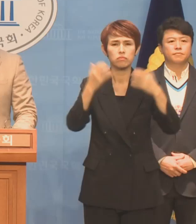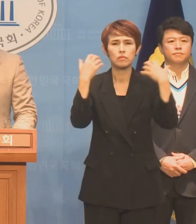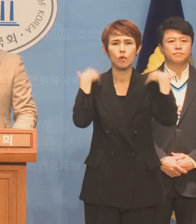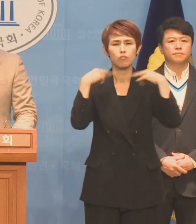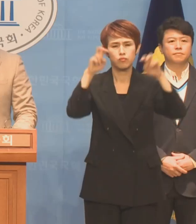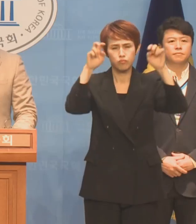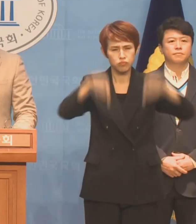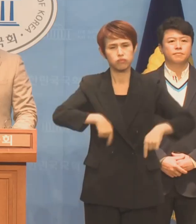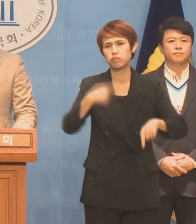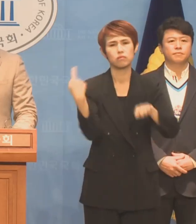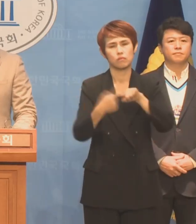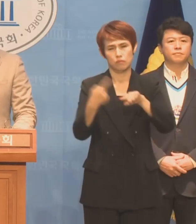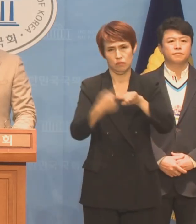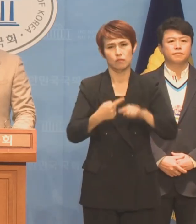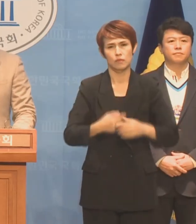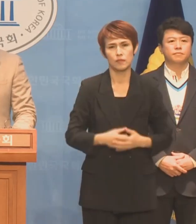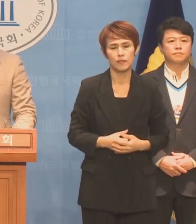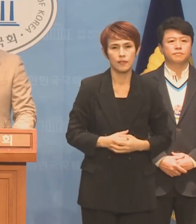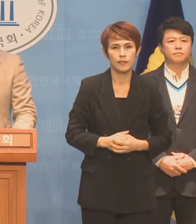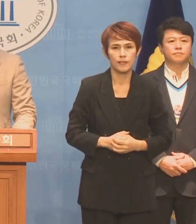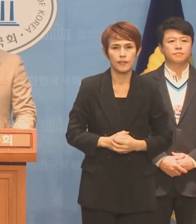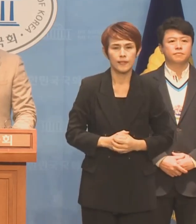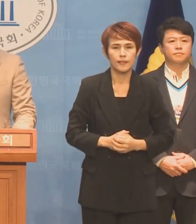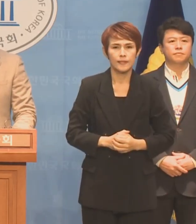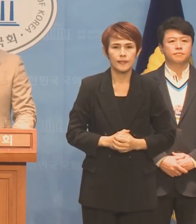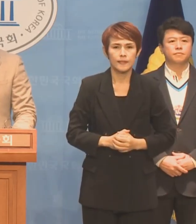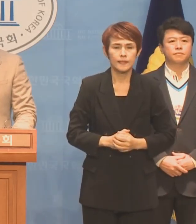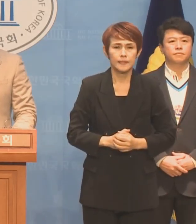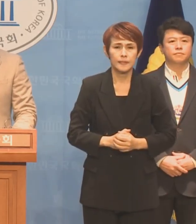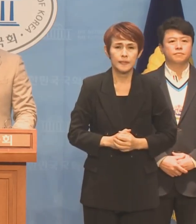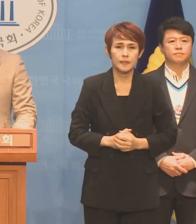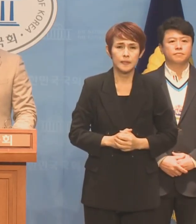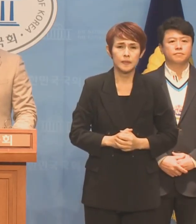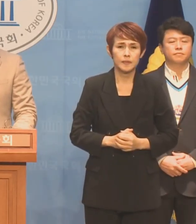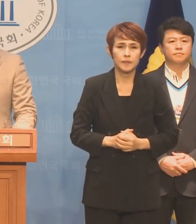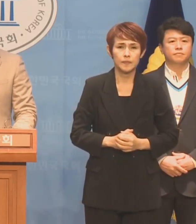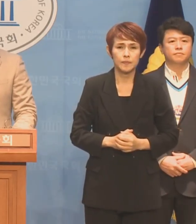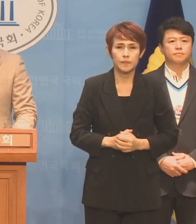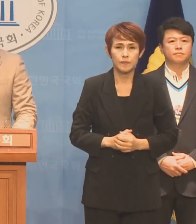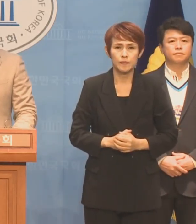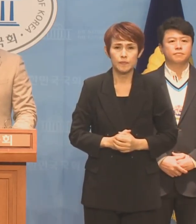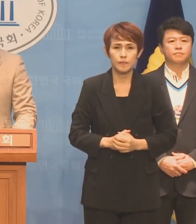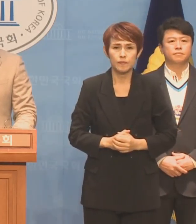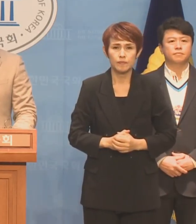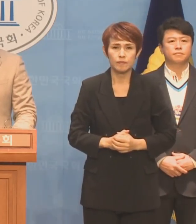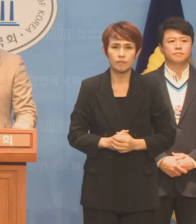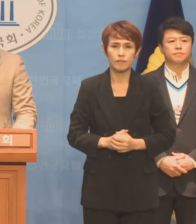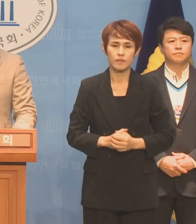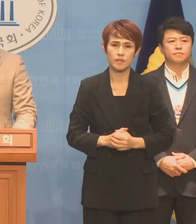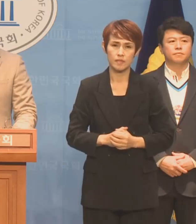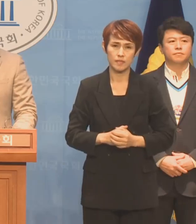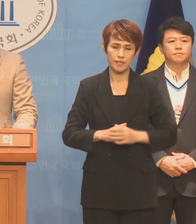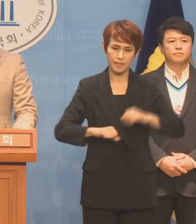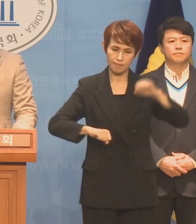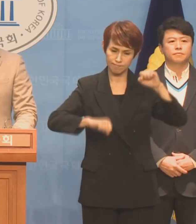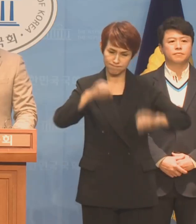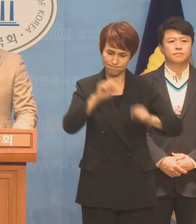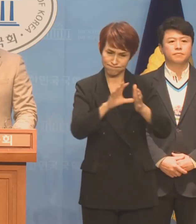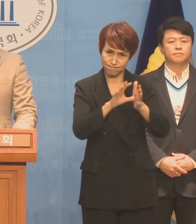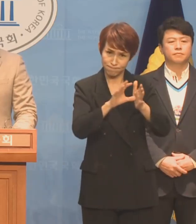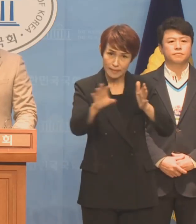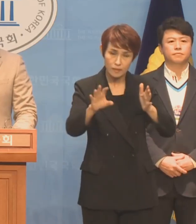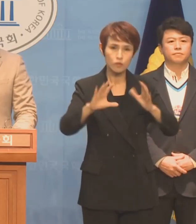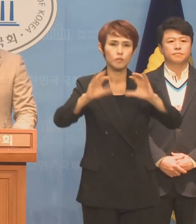무정부 상태에 이르고 말았습니다. 따라서 이런 무자비한 행태를